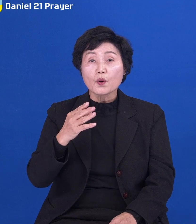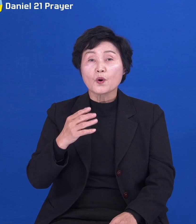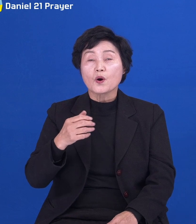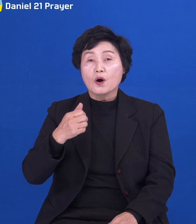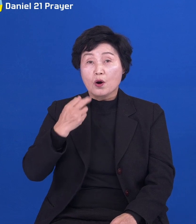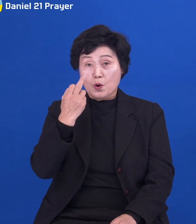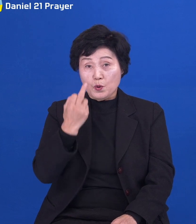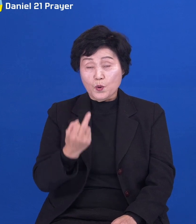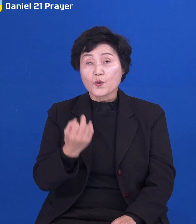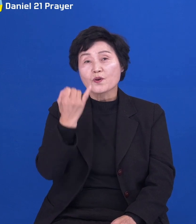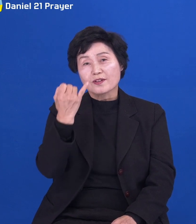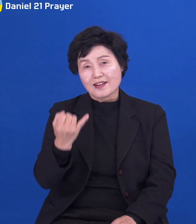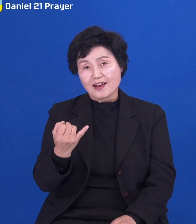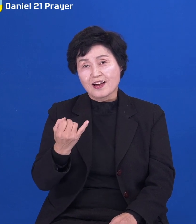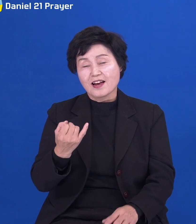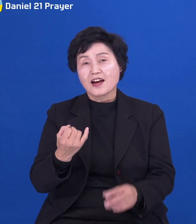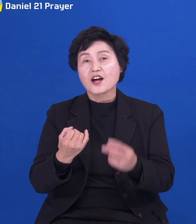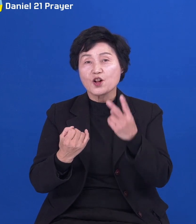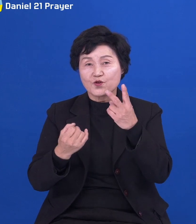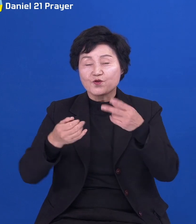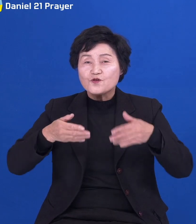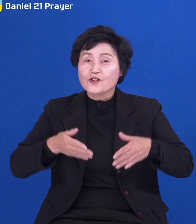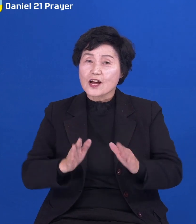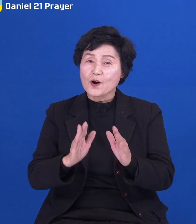낳으시면서 저희는 사형제가 되었어요.